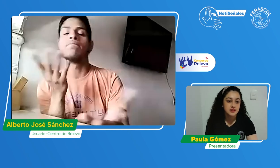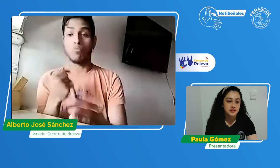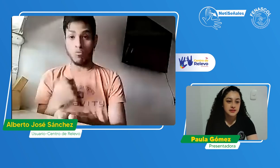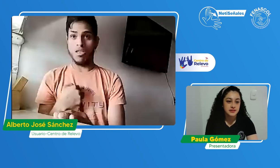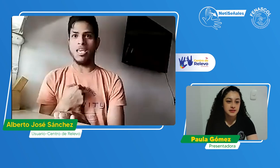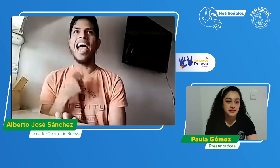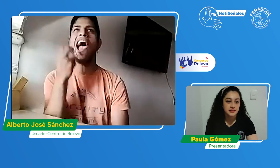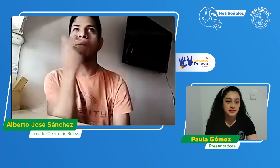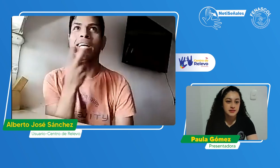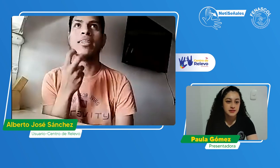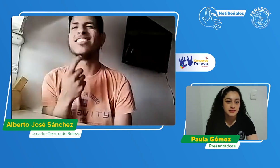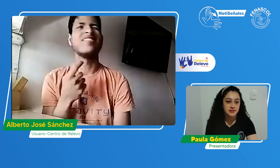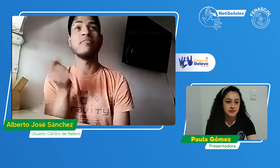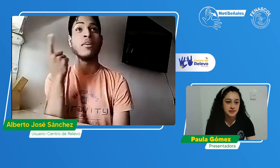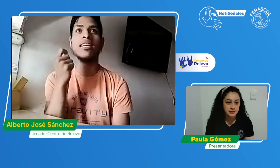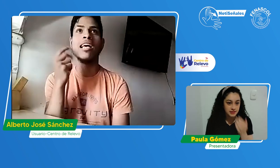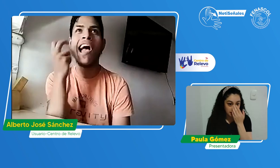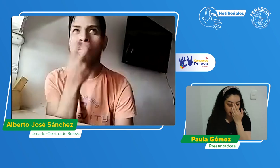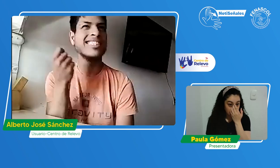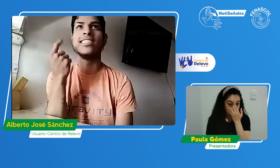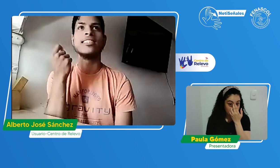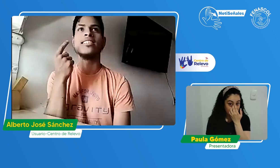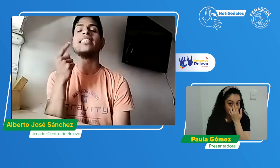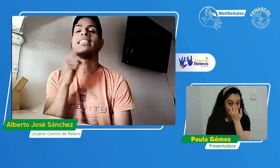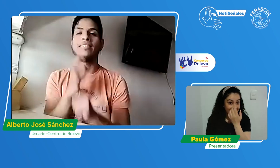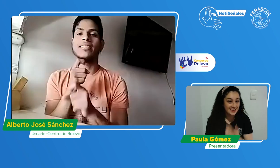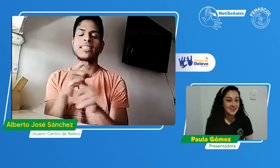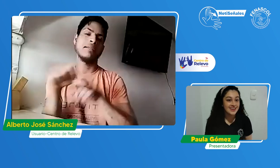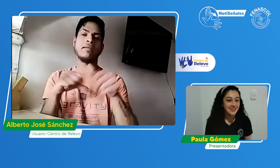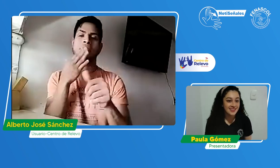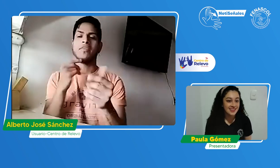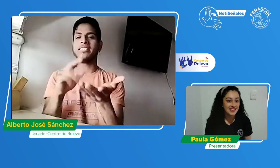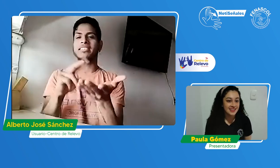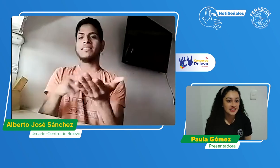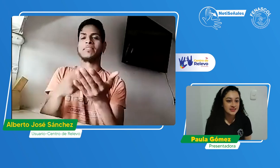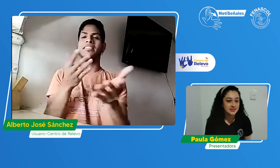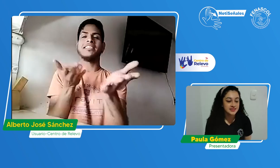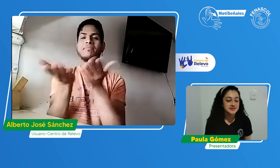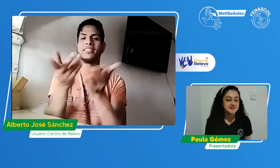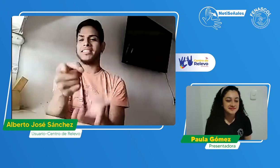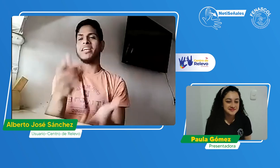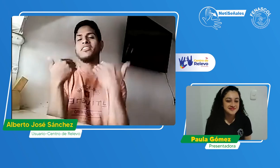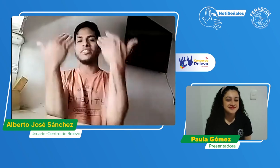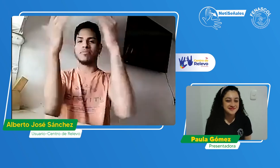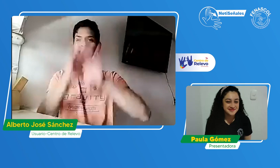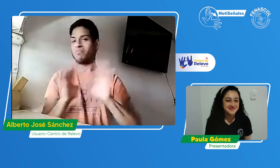Puede que no me entiendan Por eso uso el servicio de interpretación es muy útil